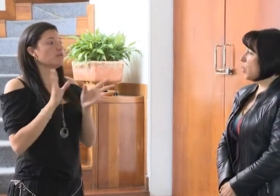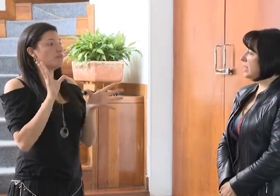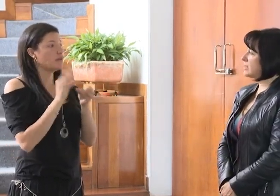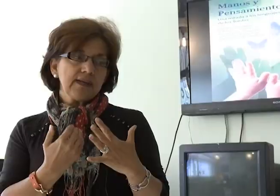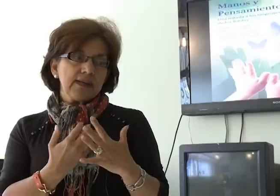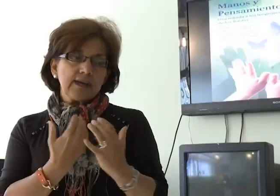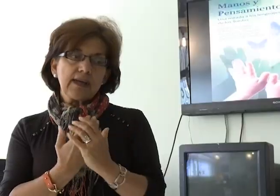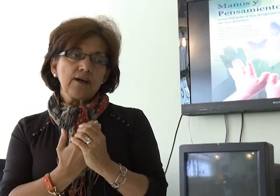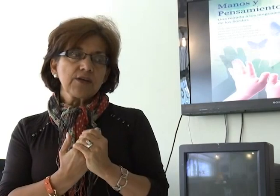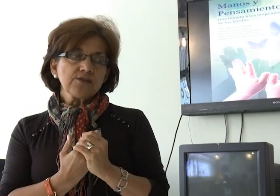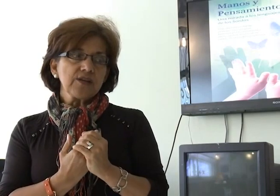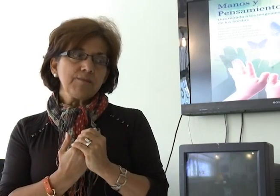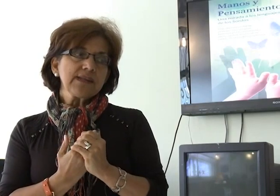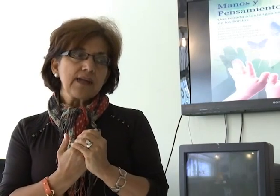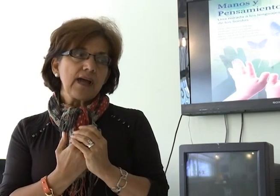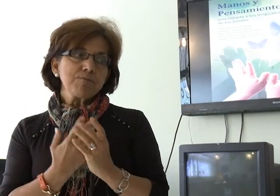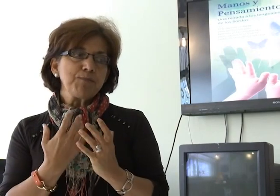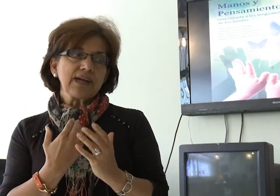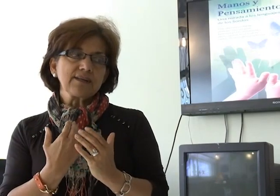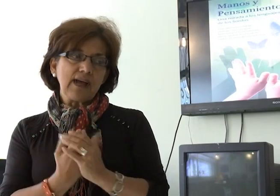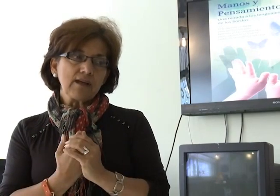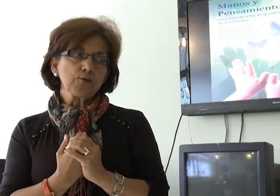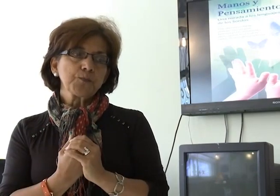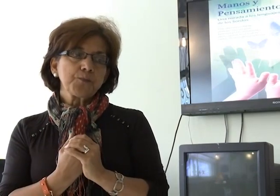graduarse. Creo que no solamente ha impactado